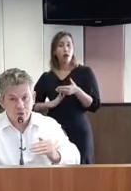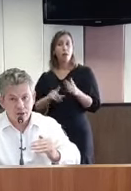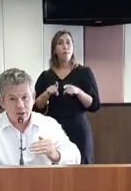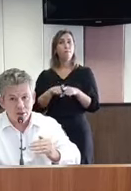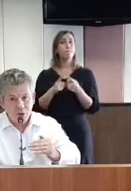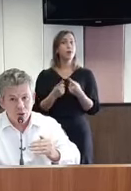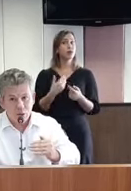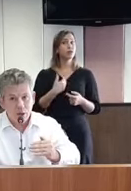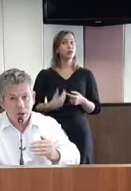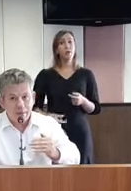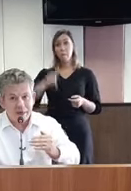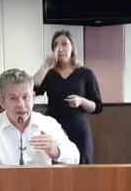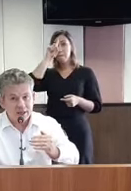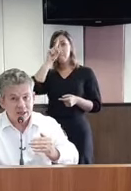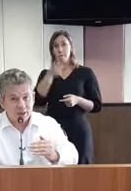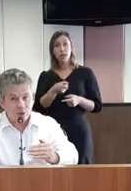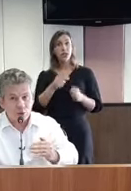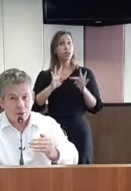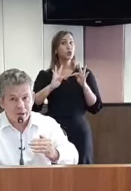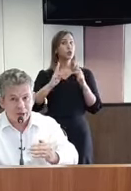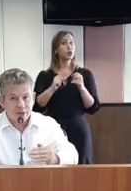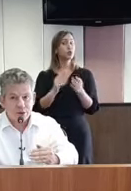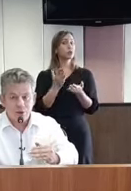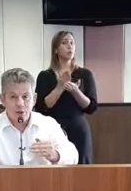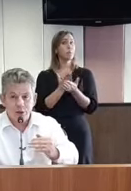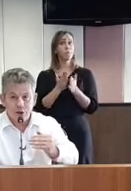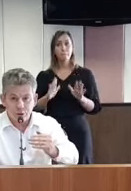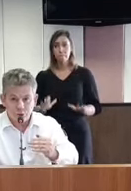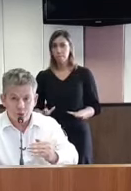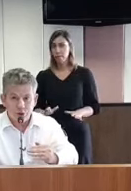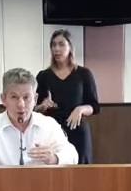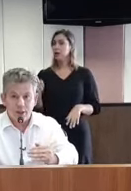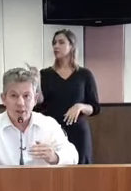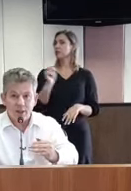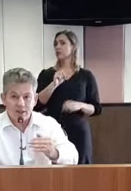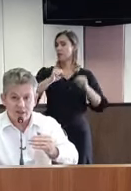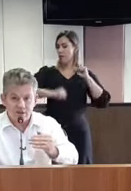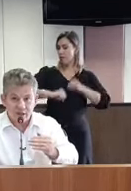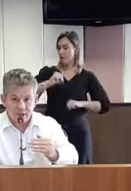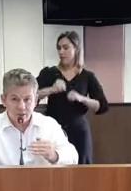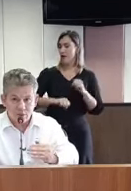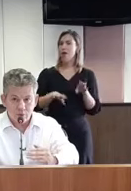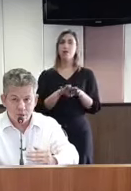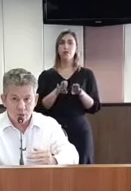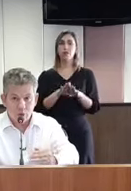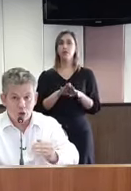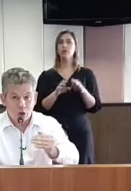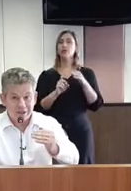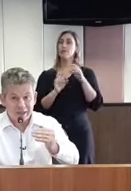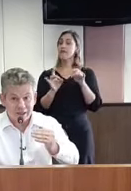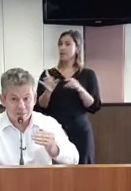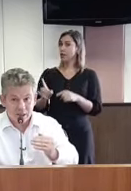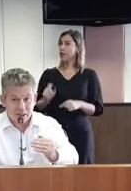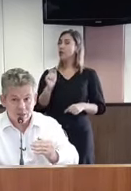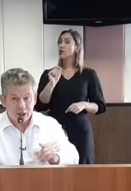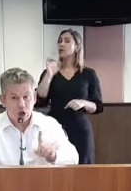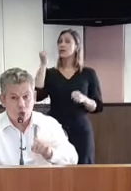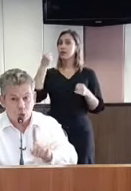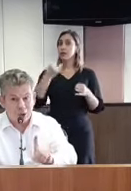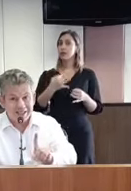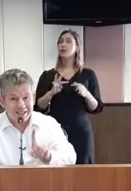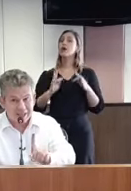governo não determinou a paralisação de comércio, de indústria, das atividades econômicas. O que nós determinamos